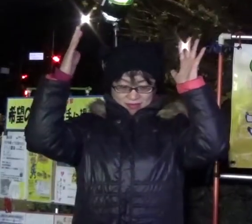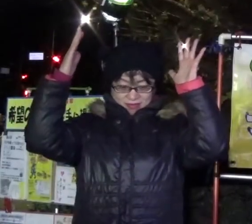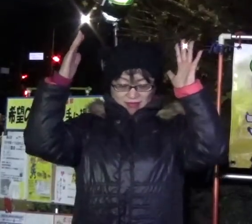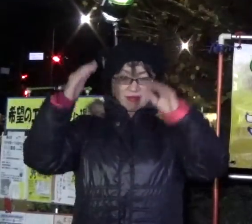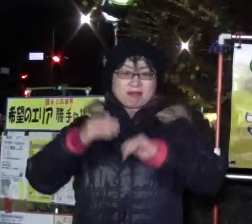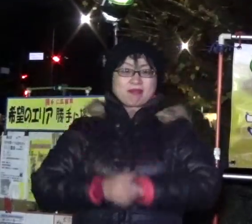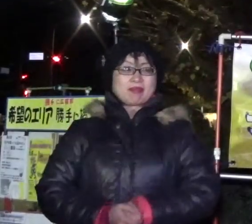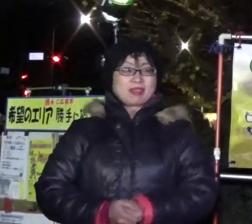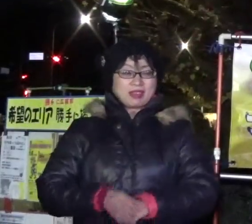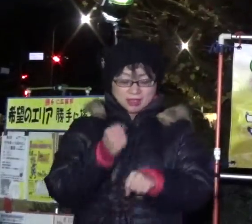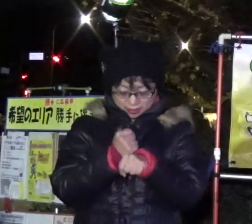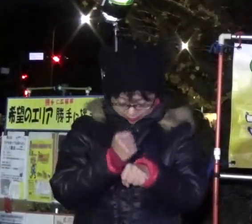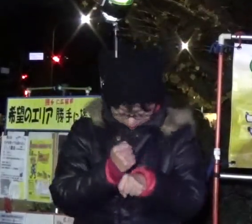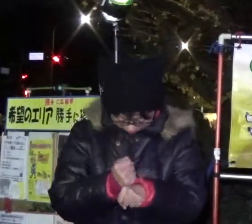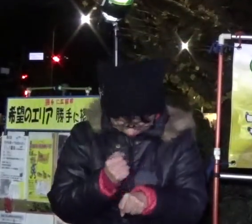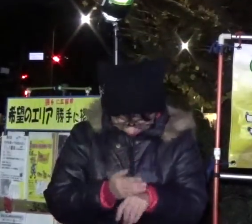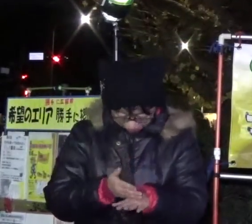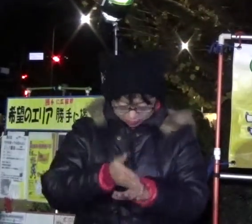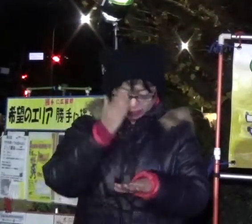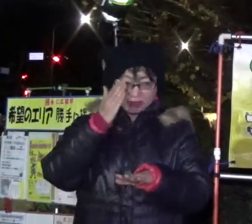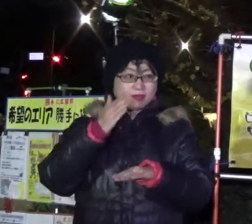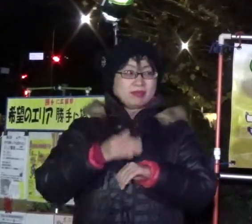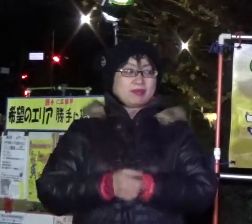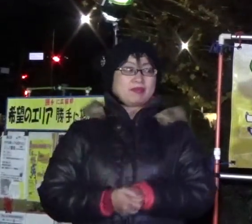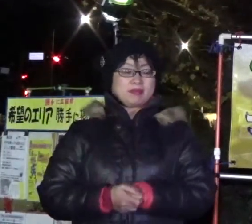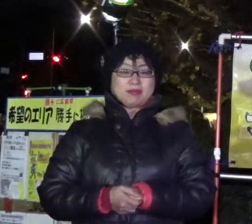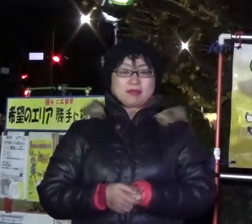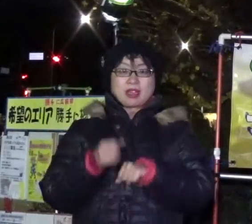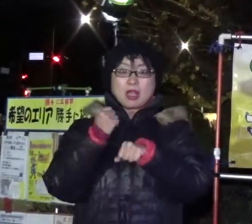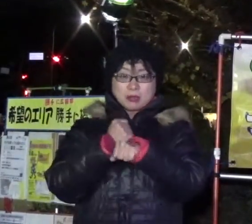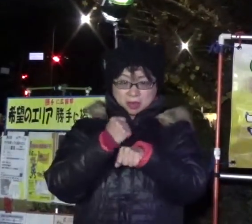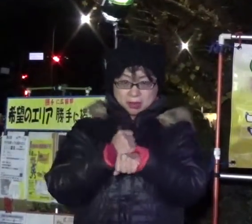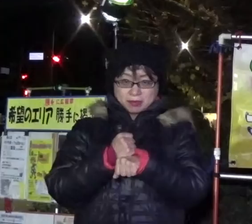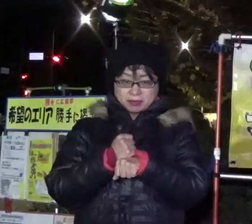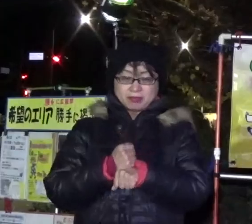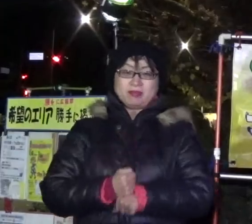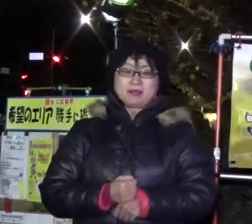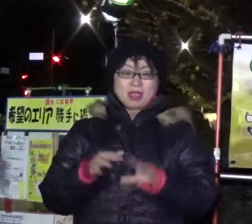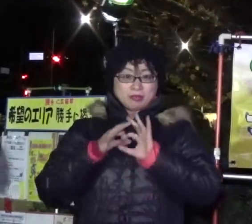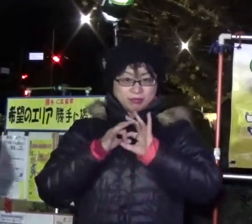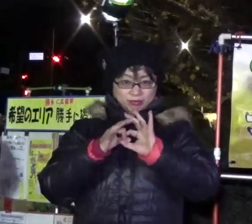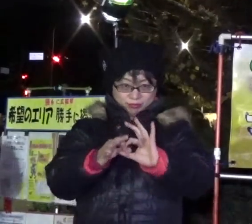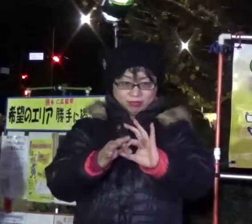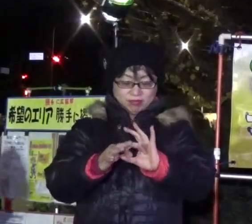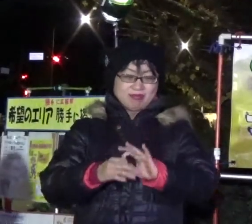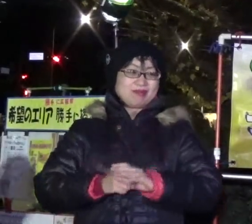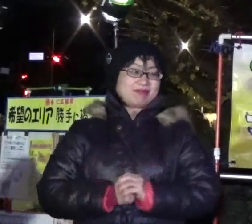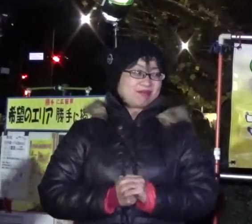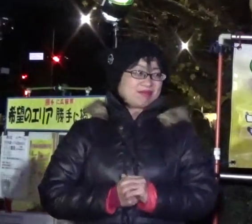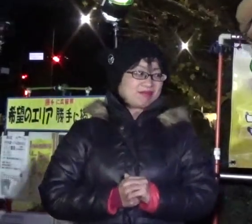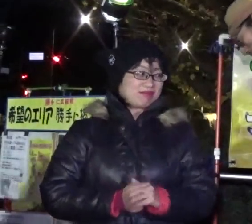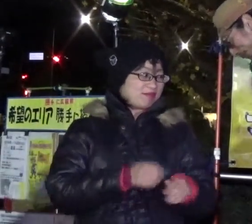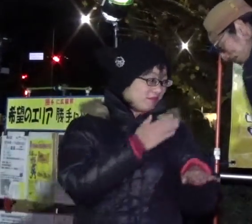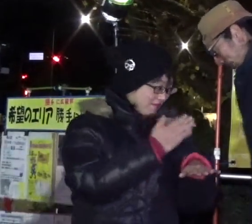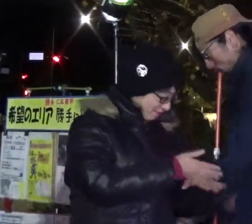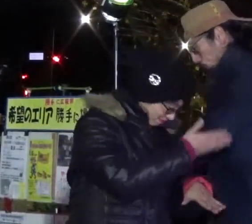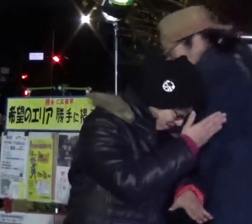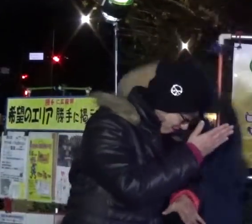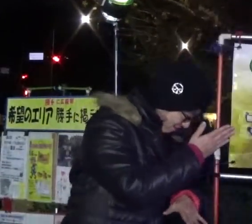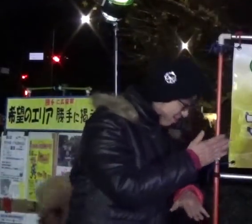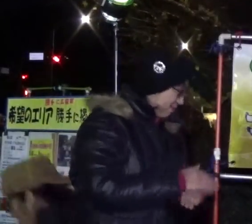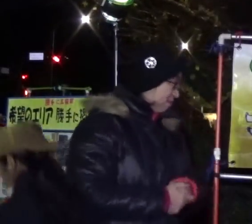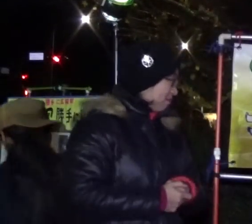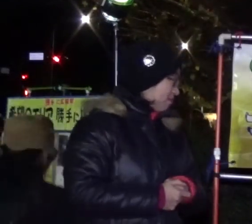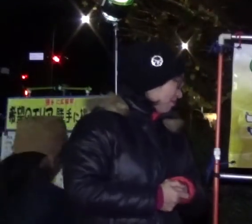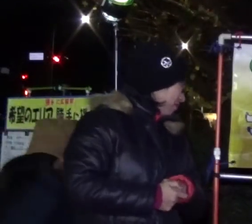それにしてもお疲れ様です。はい、お疲れ様でしたじゃない、お疲れ様です。 ありがとうございました、哲さ